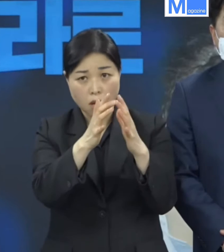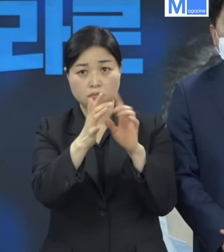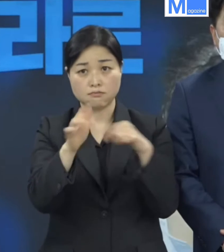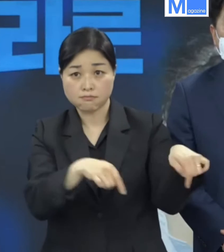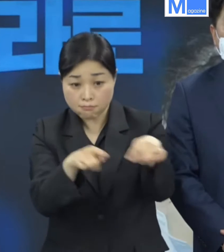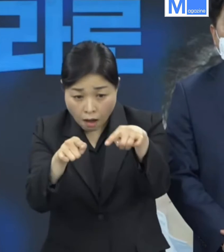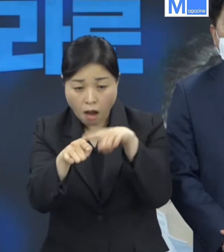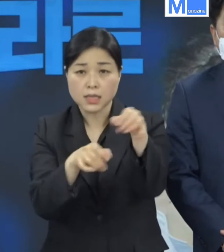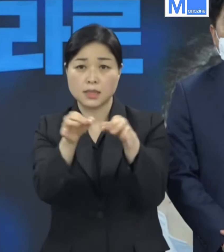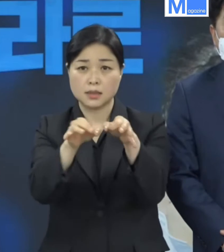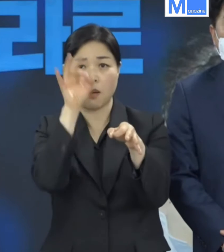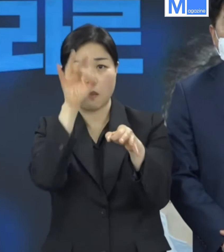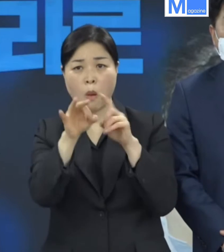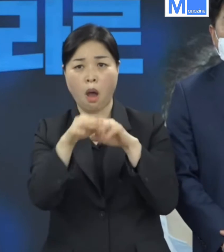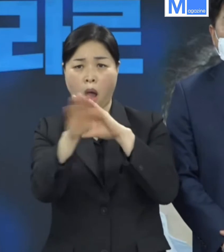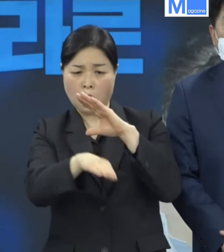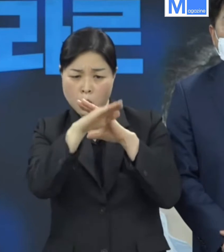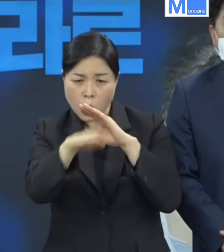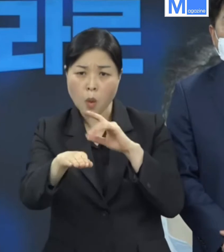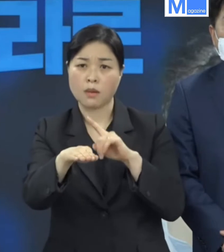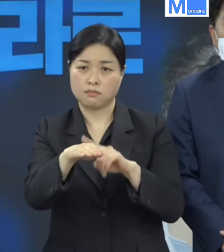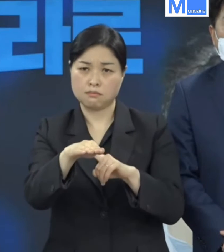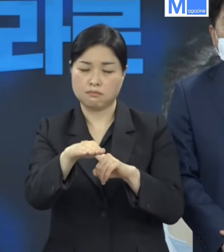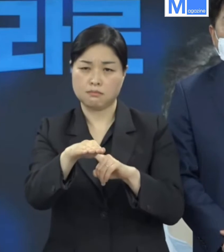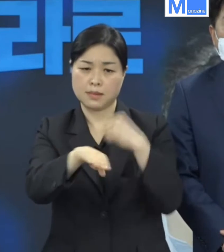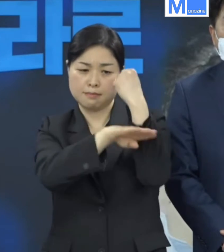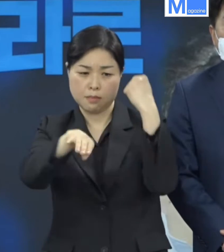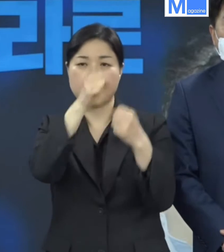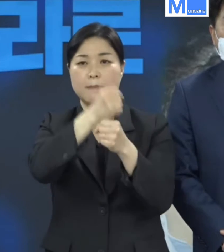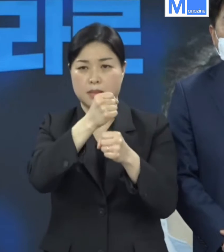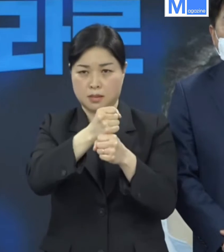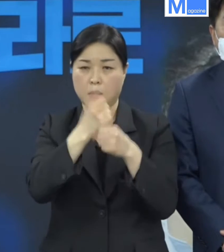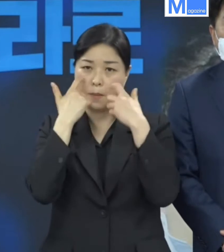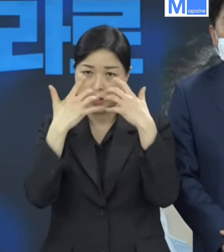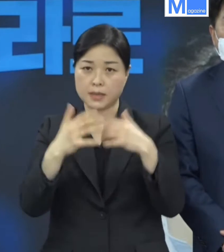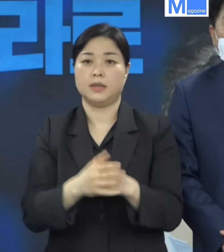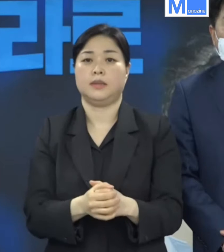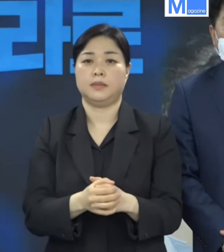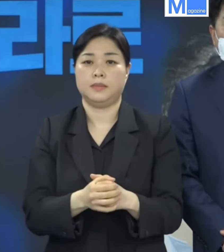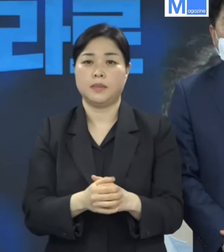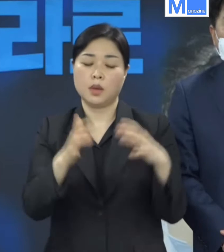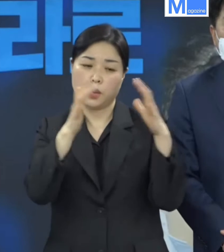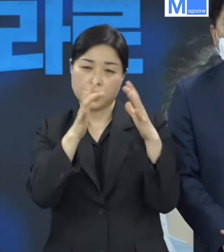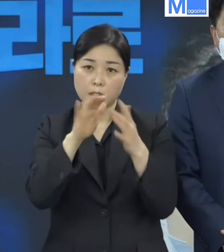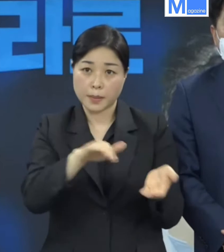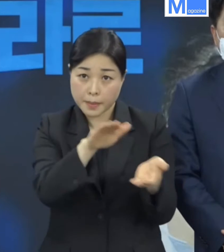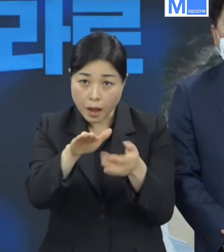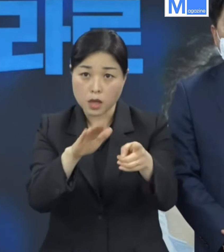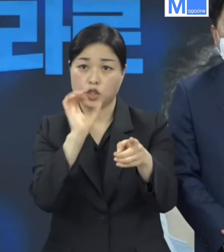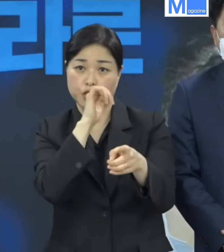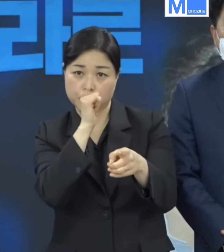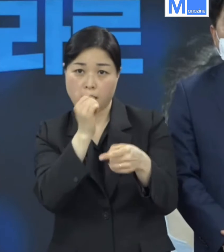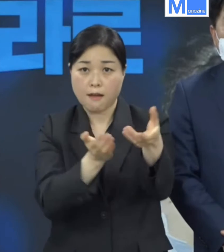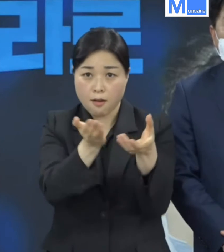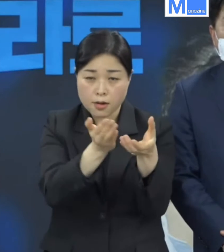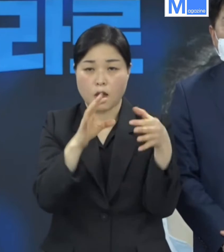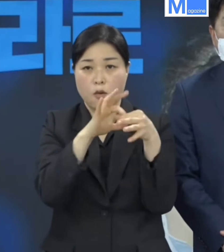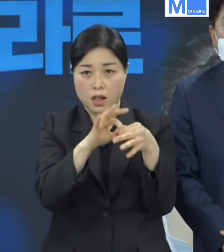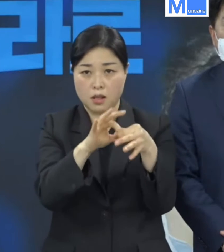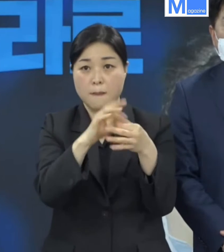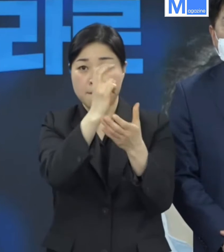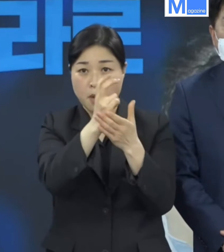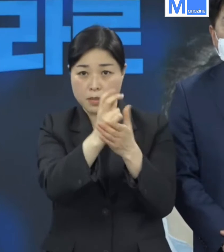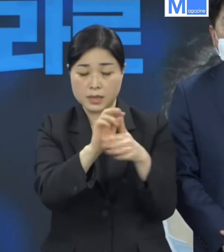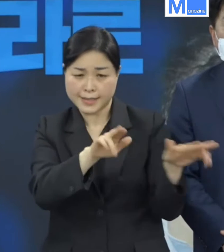시장의 공정한 질서를 반드시 확보하겠습니다. 온라인 플랫폼 중개거래의 공정화에 관한 법률을